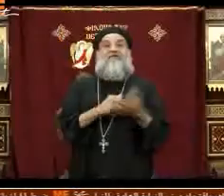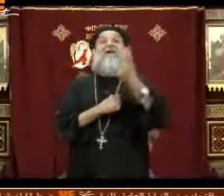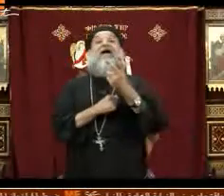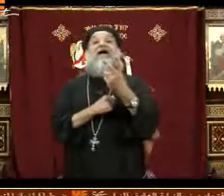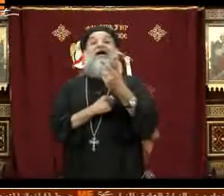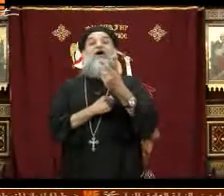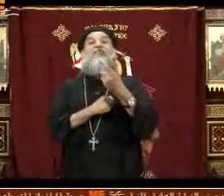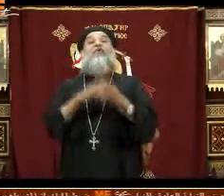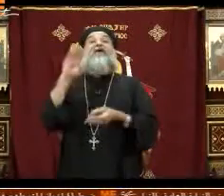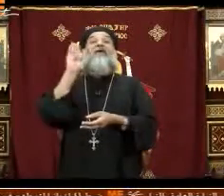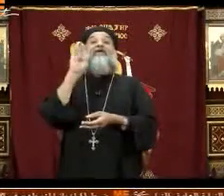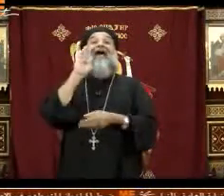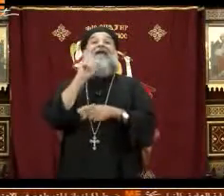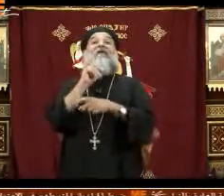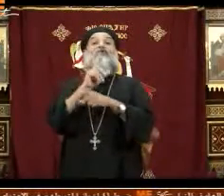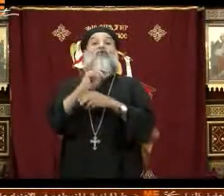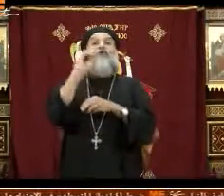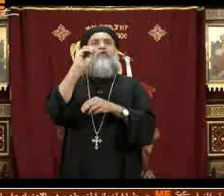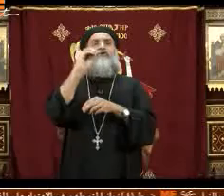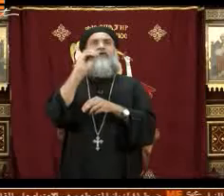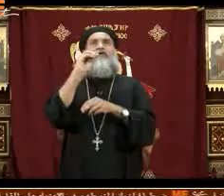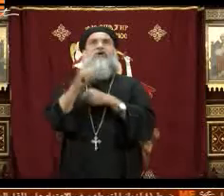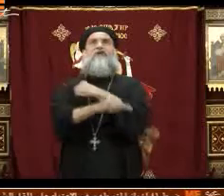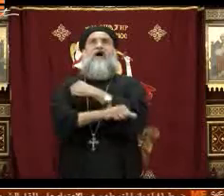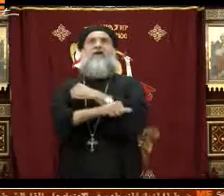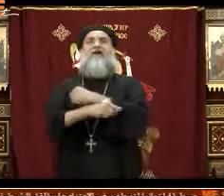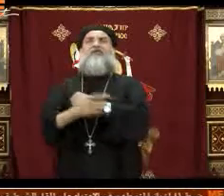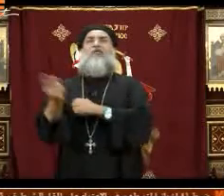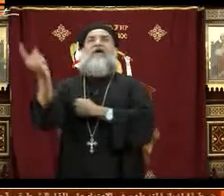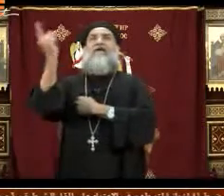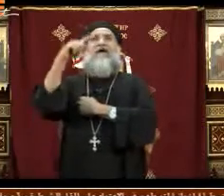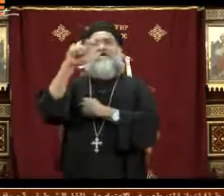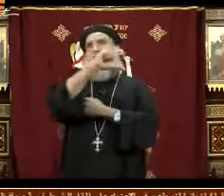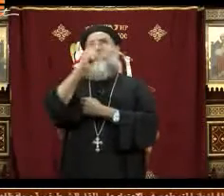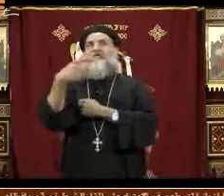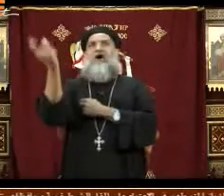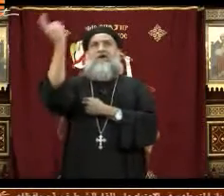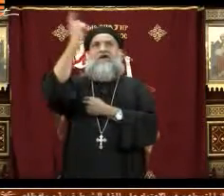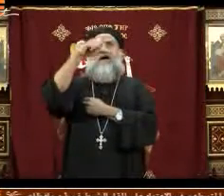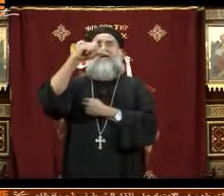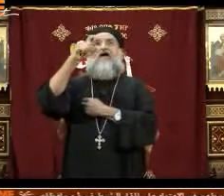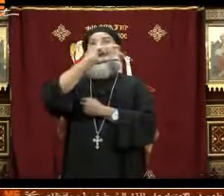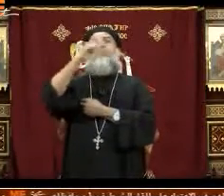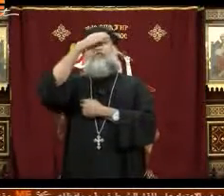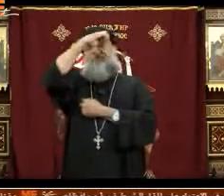تاني حاجه، ممكن لو انت علمته وقلت له ان شاء الله الاسبوع اللي جاي او الشهر اللي جاي او في